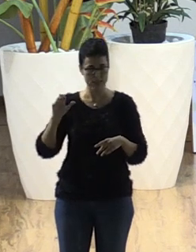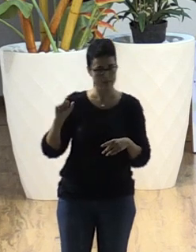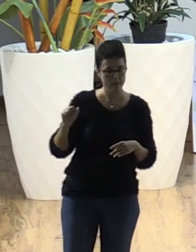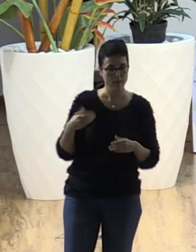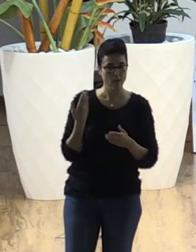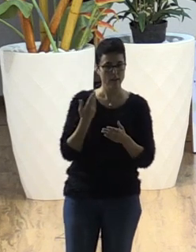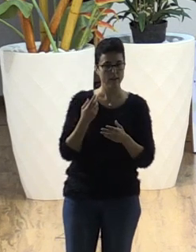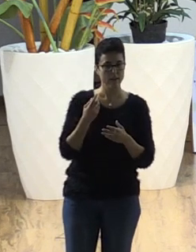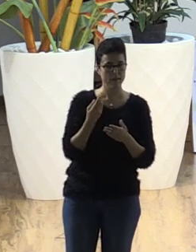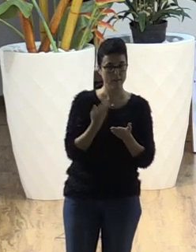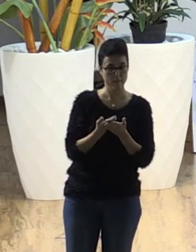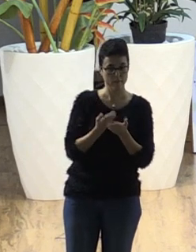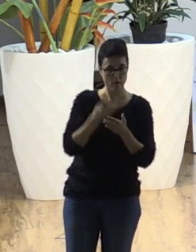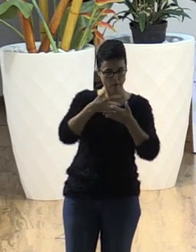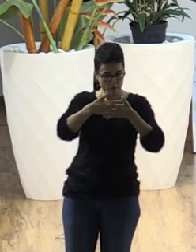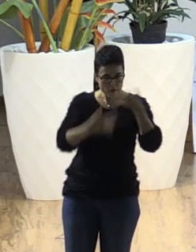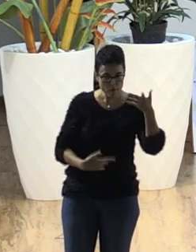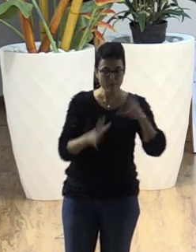el que decía que